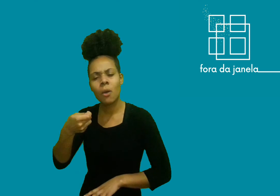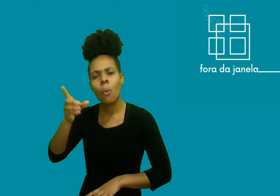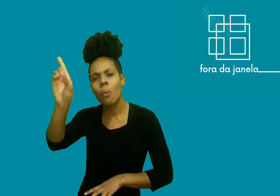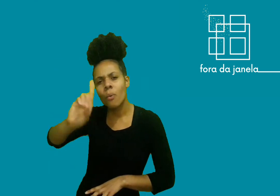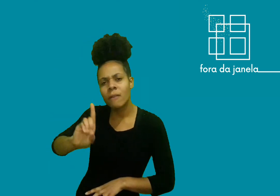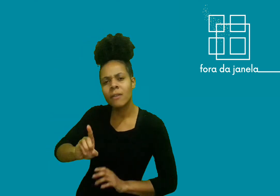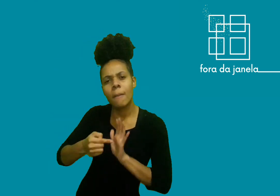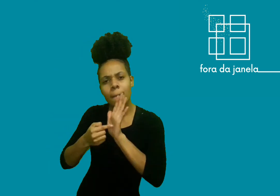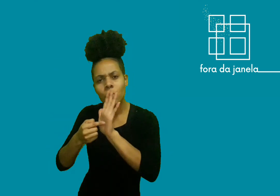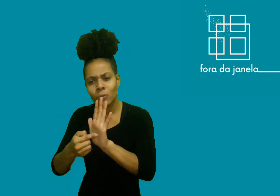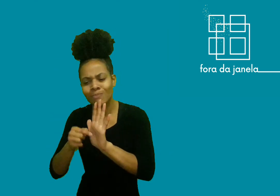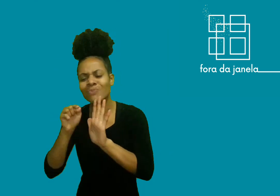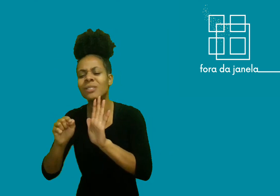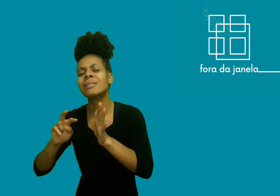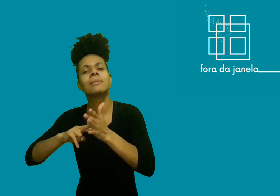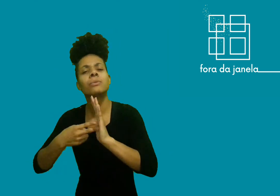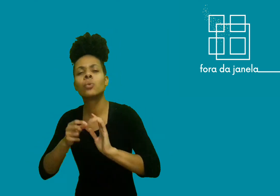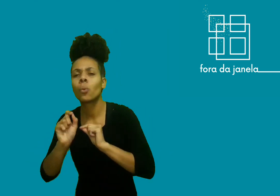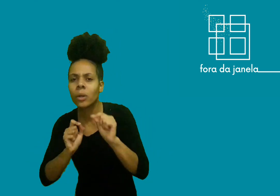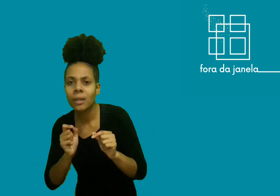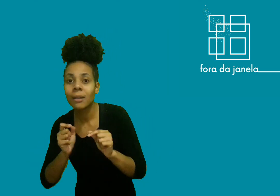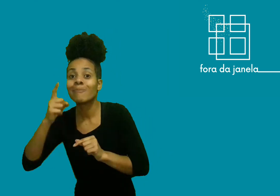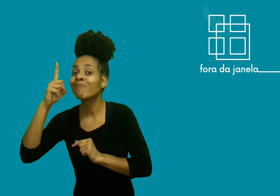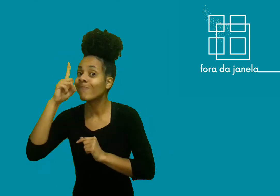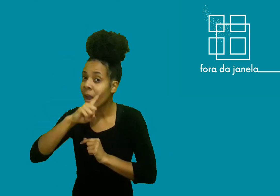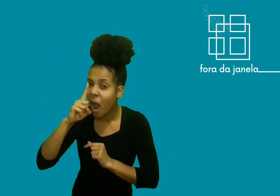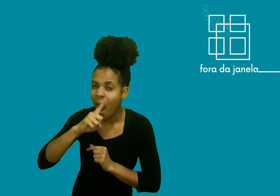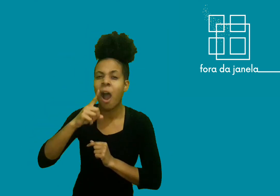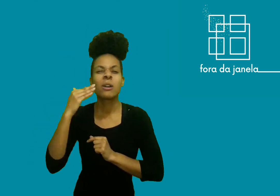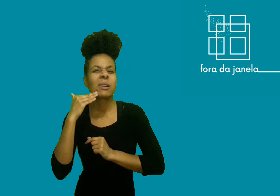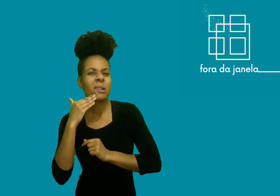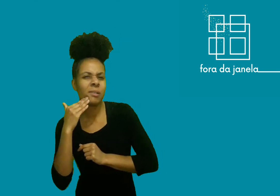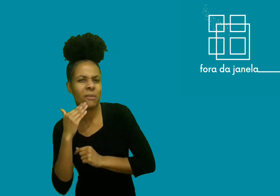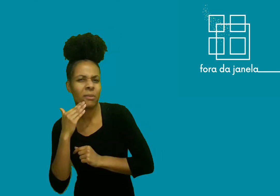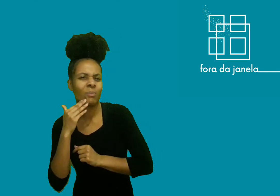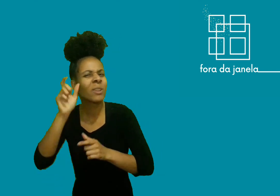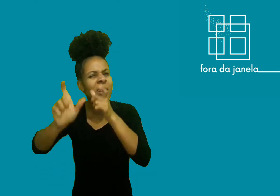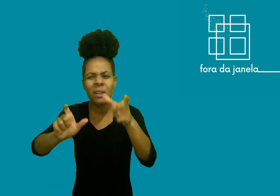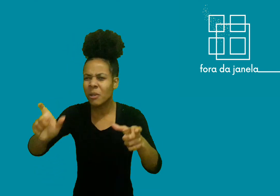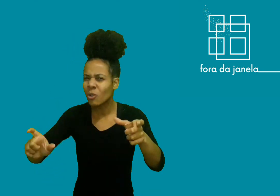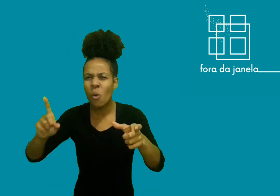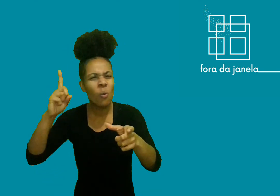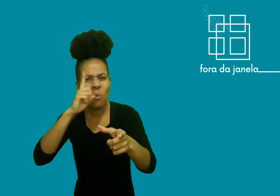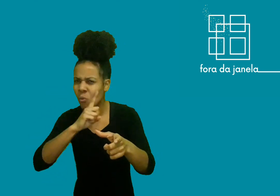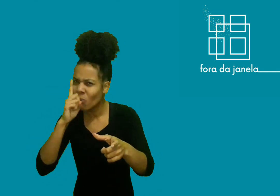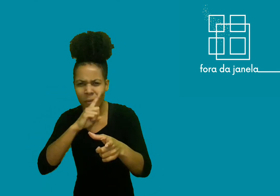problema que a gente tem dentro da gente mesmo, né? De não reconhecer, porque o outro não é igual a mim, né? Não